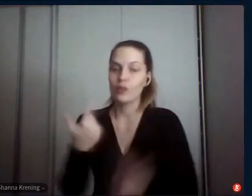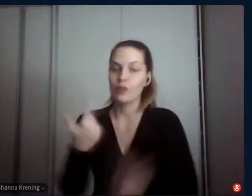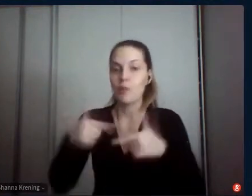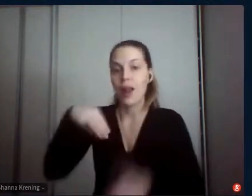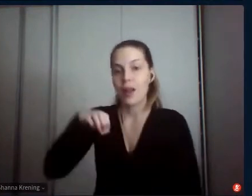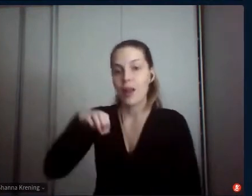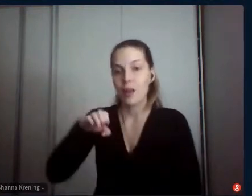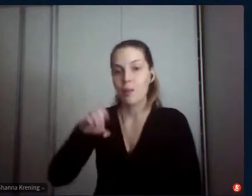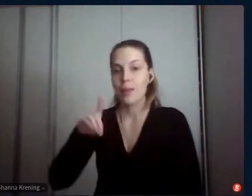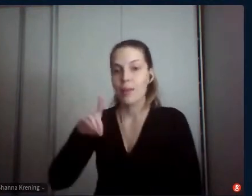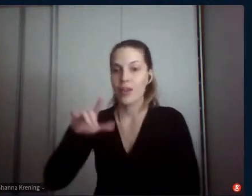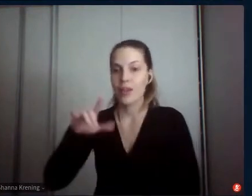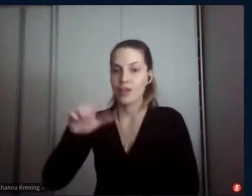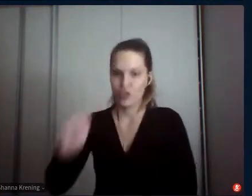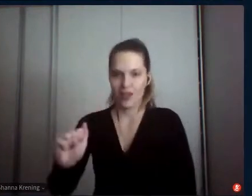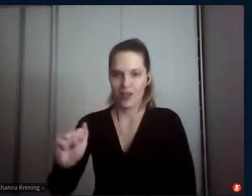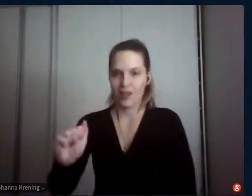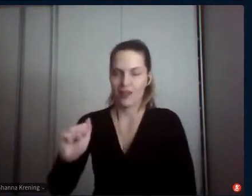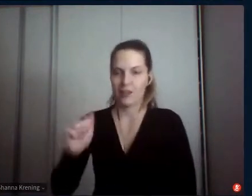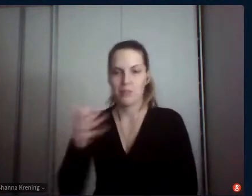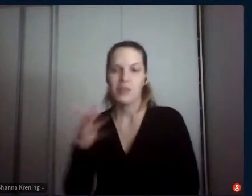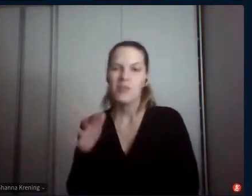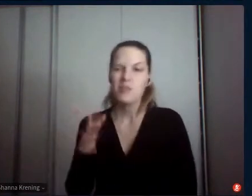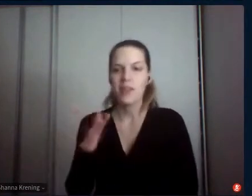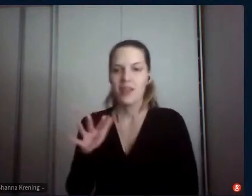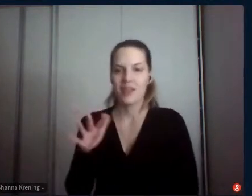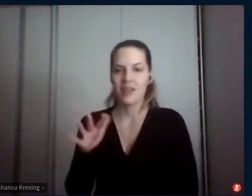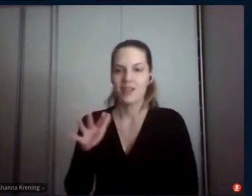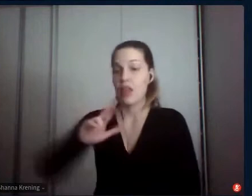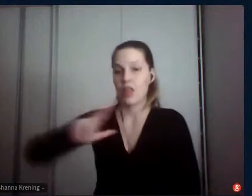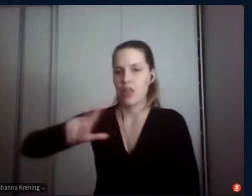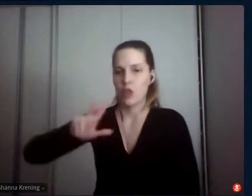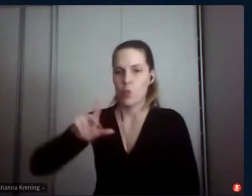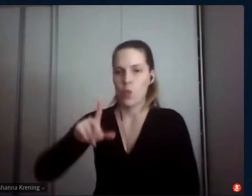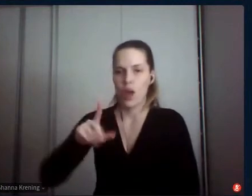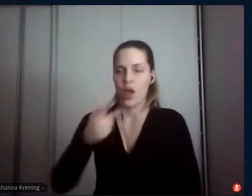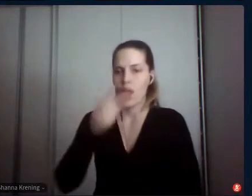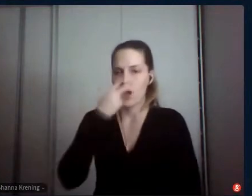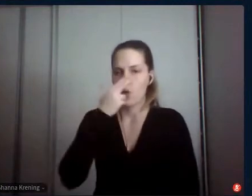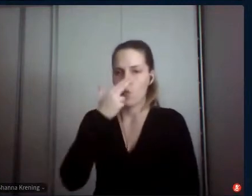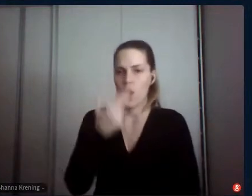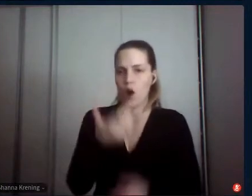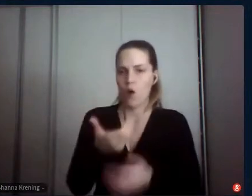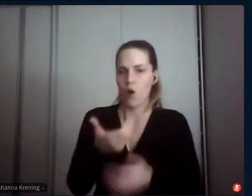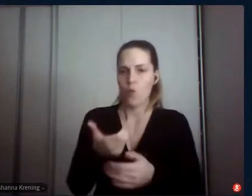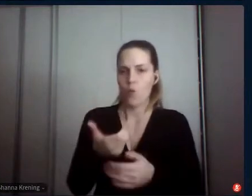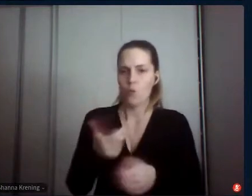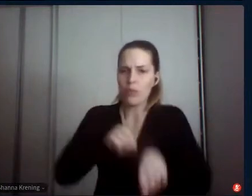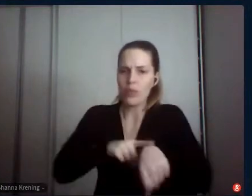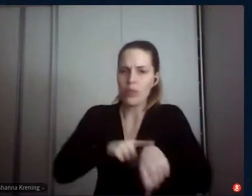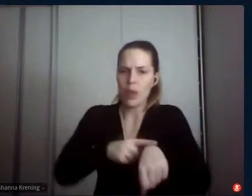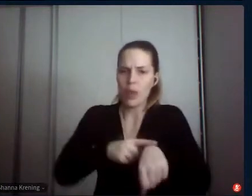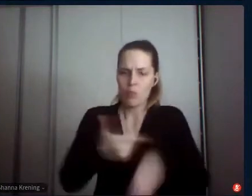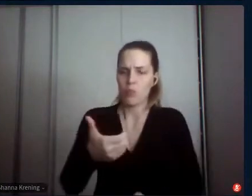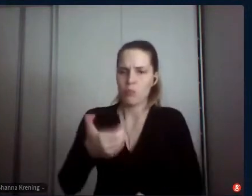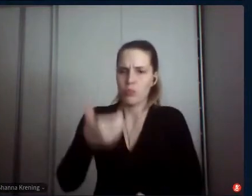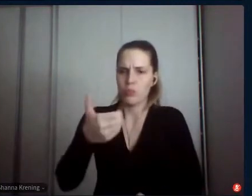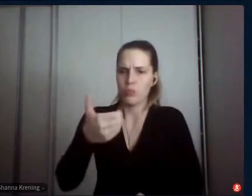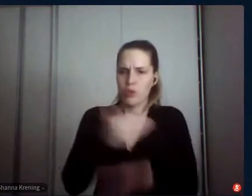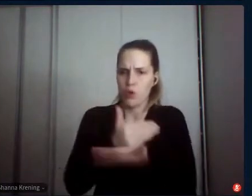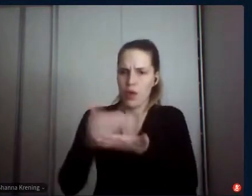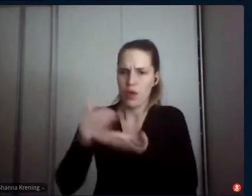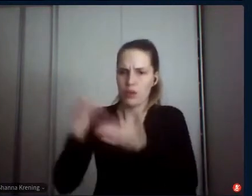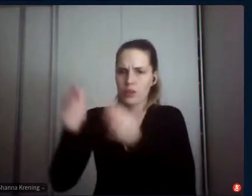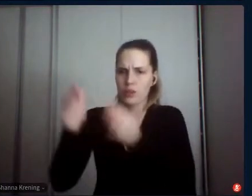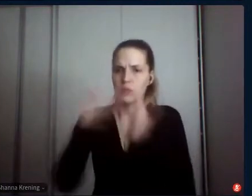exatamente, tu tem que fazer em tanto tempo. Não é um cronômetro que a gente liga para poder a pessoa fazer. Tem pessoas que vão ler, é a mesma coisa, as pessoas que leem um